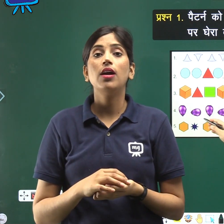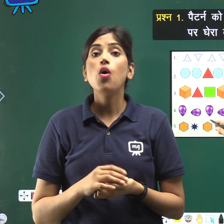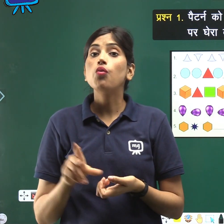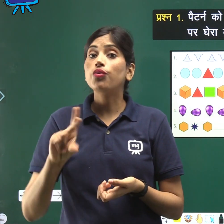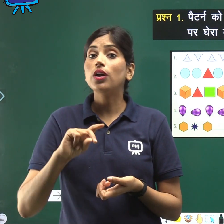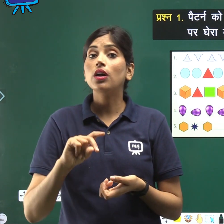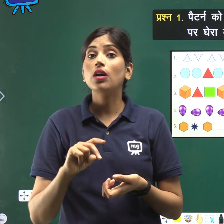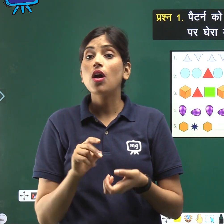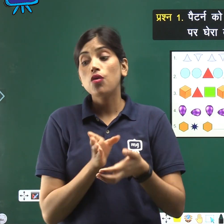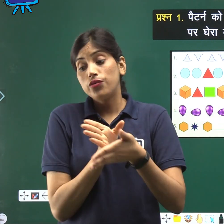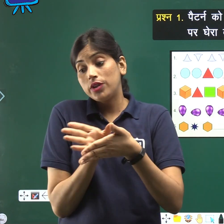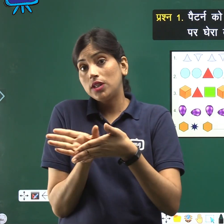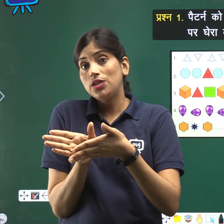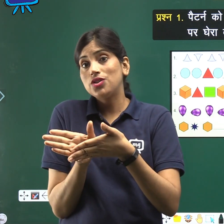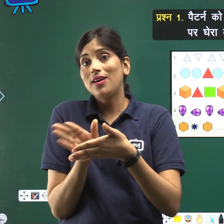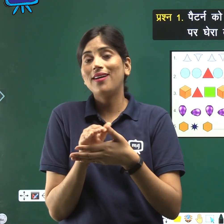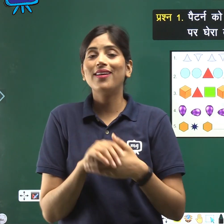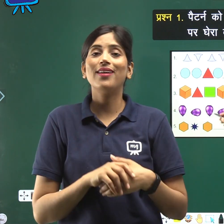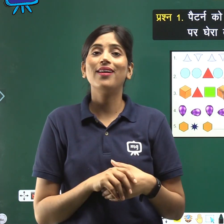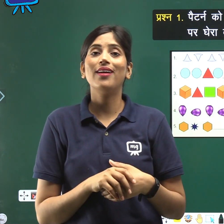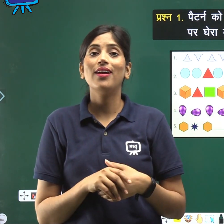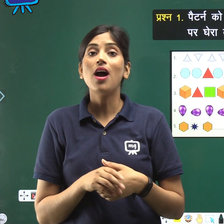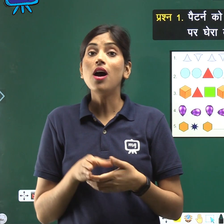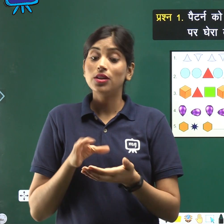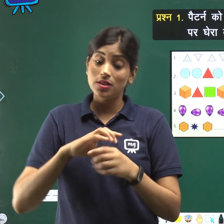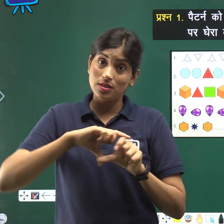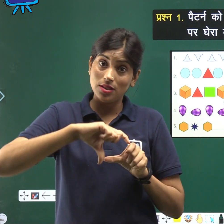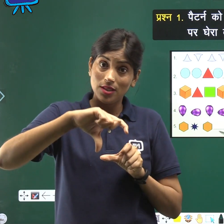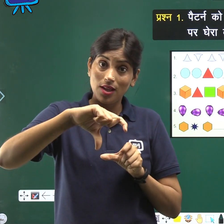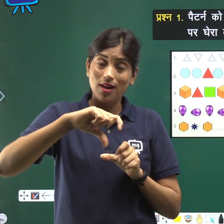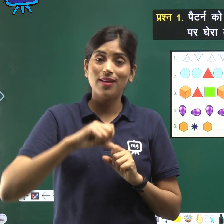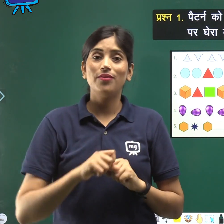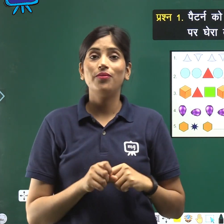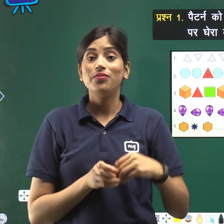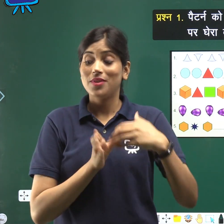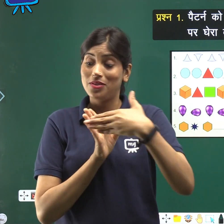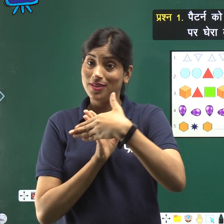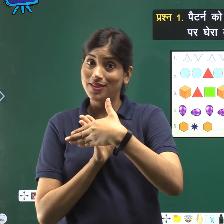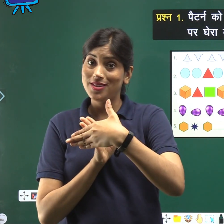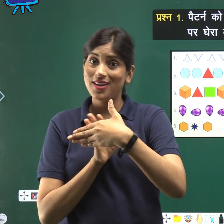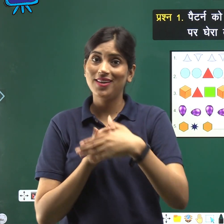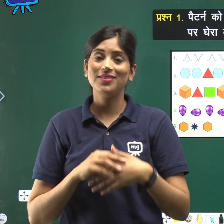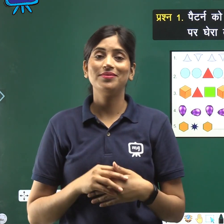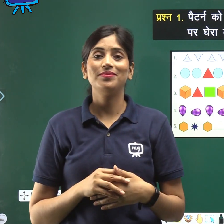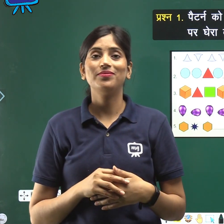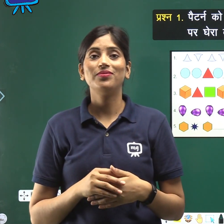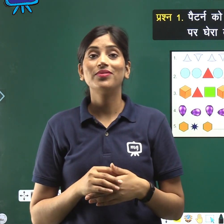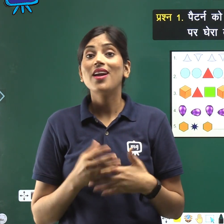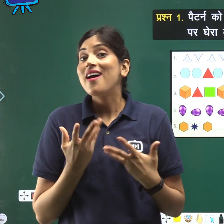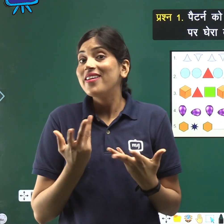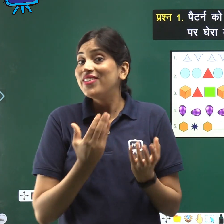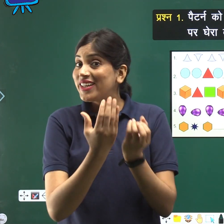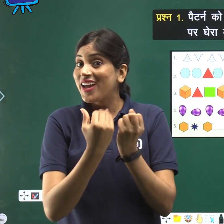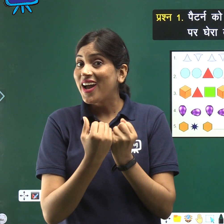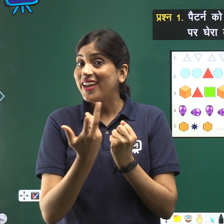फिर तिरछा, फिर सीधा, फिर तिरछा, फिर क्या